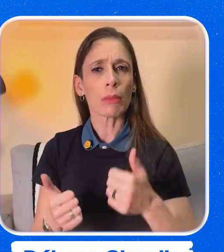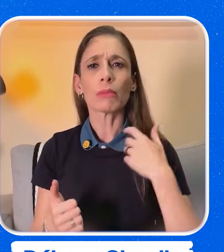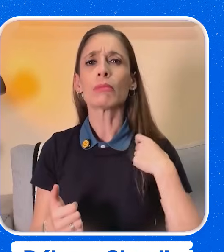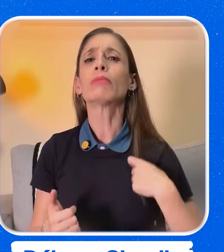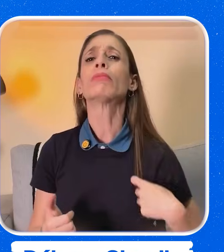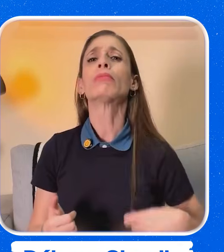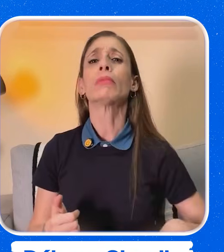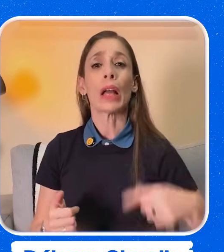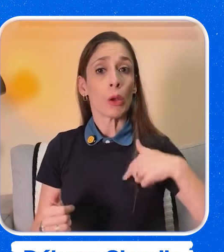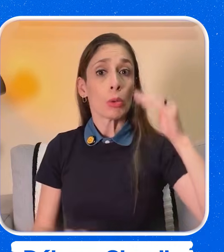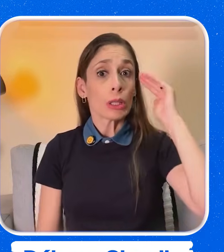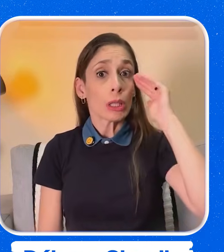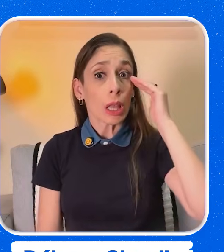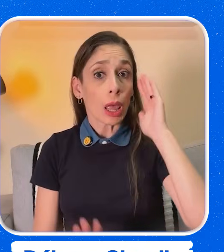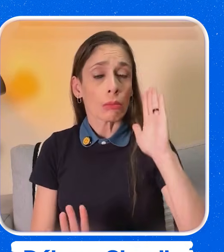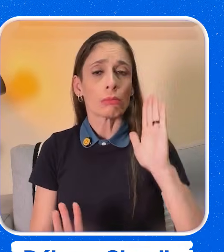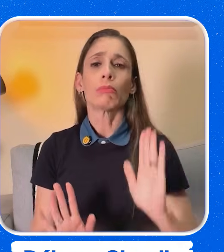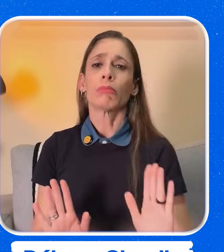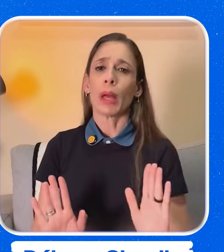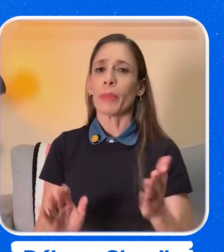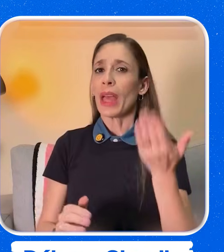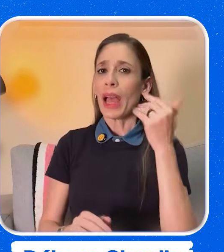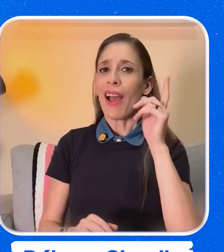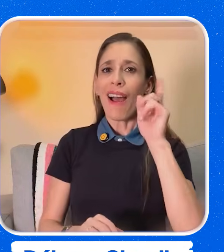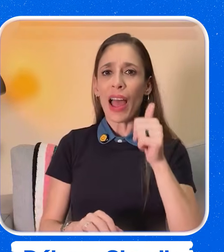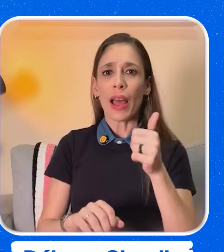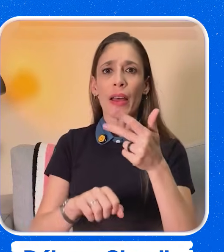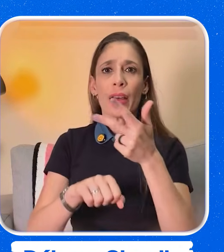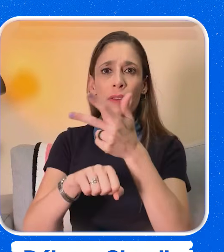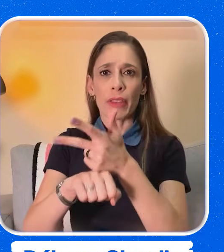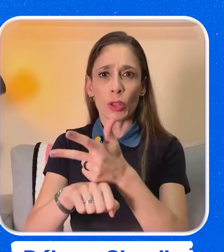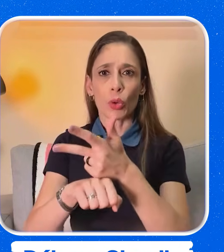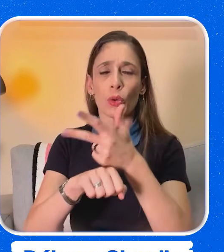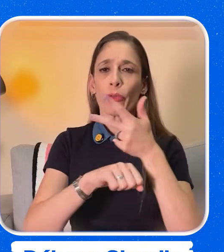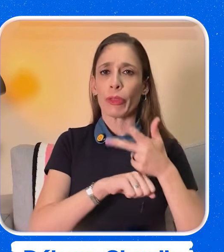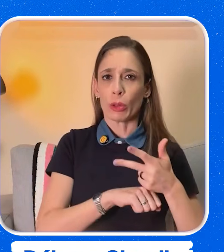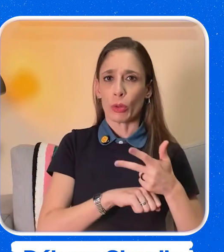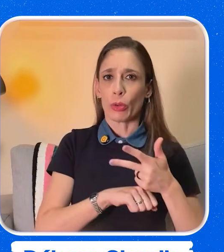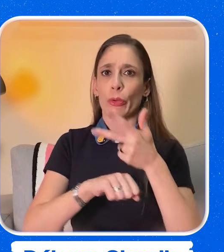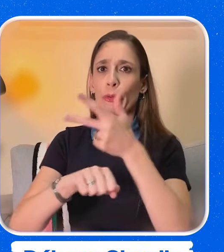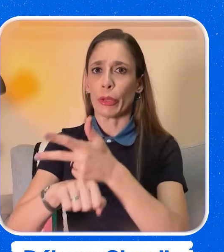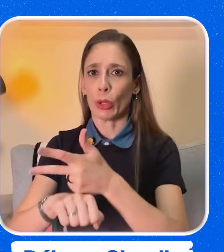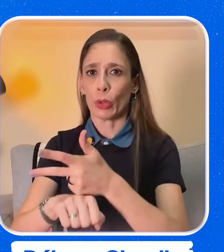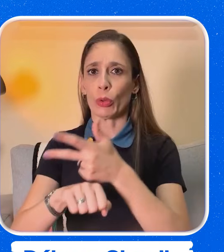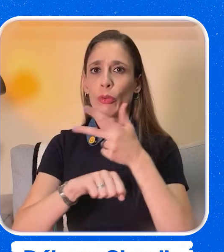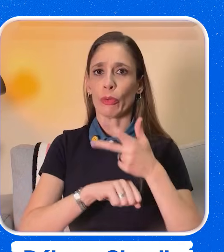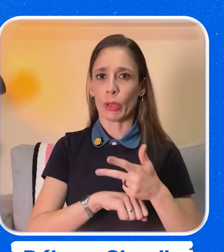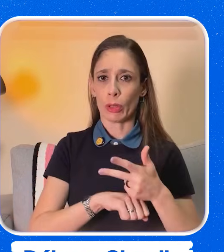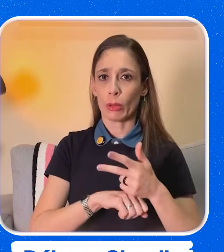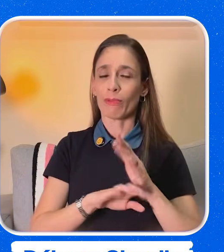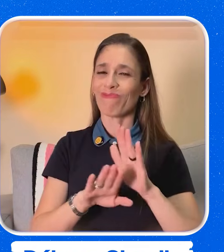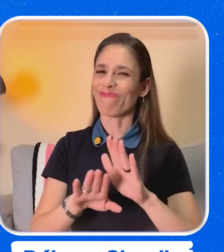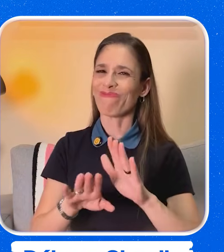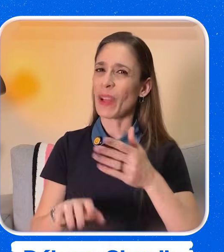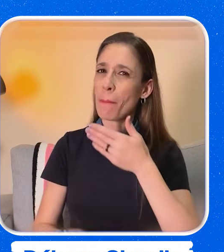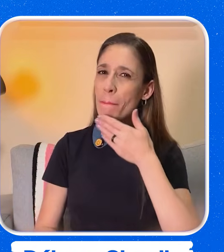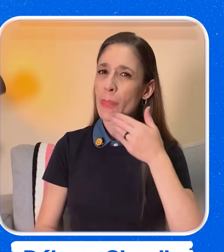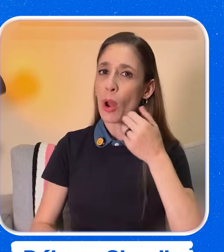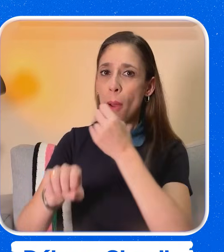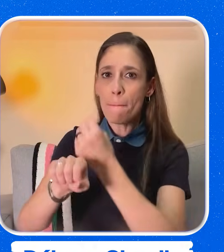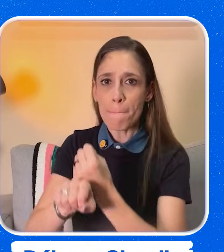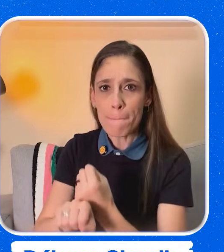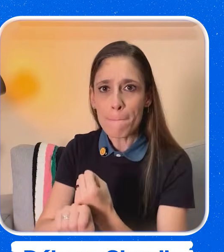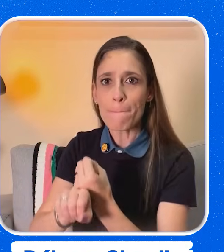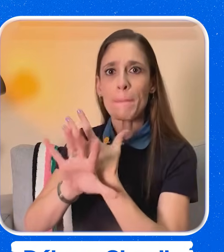a gente estava trocando vídeos. A comunicação não estava sendo síncrona. Aí eu falei, olha, precisa conversar de forma